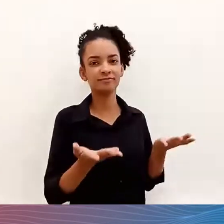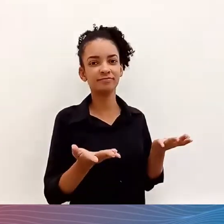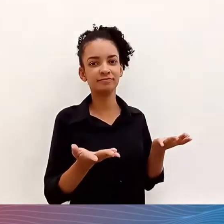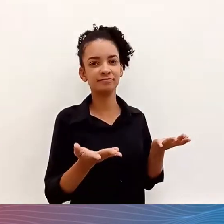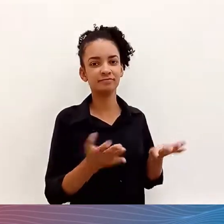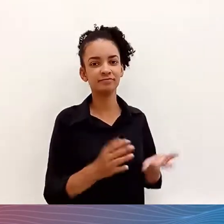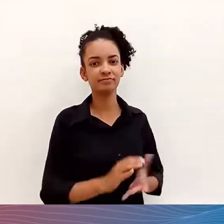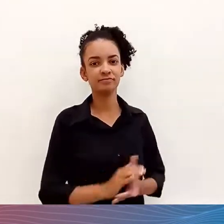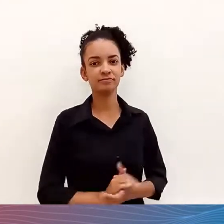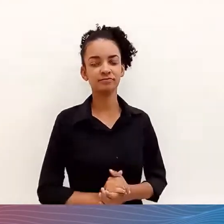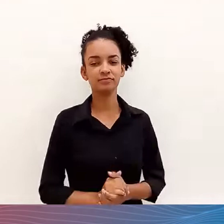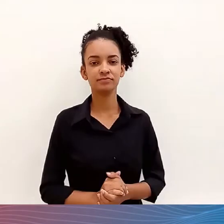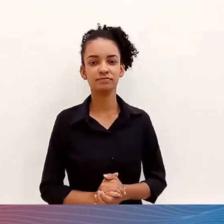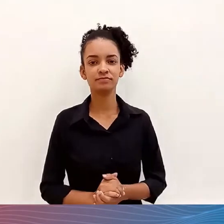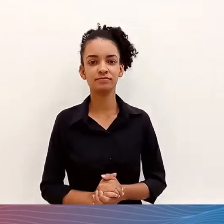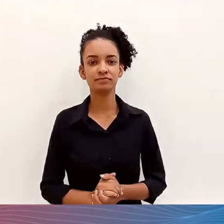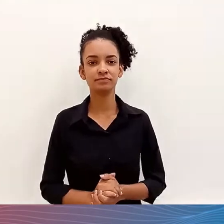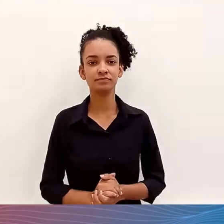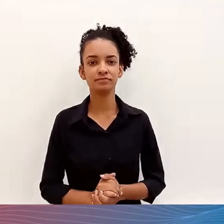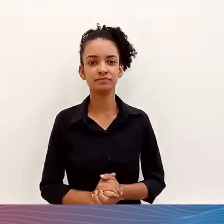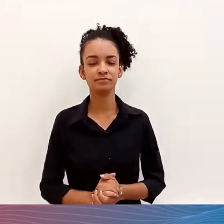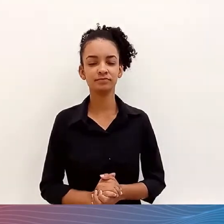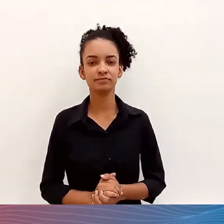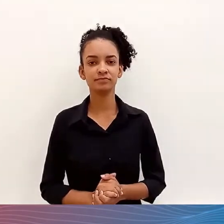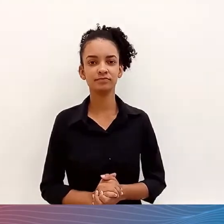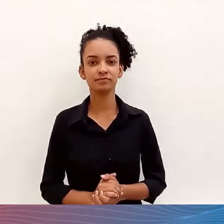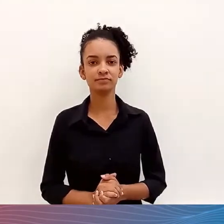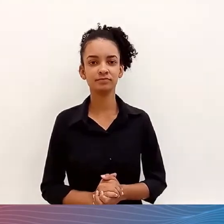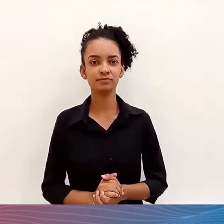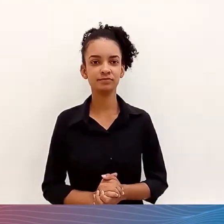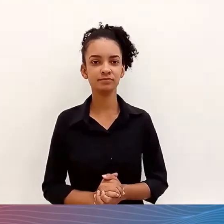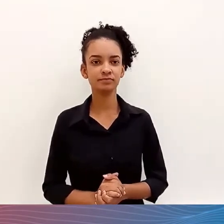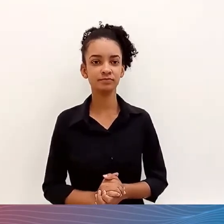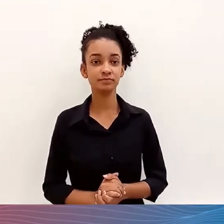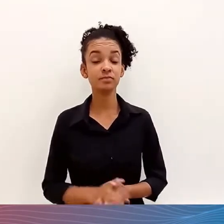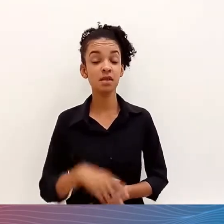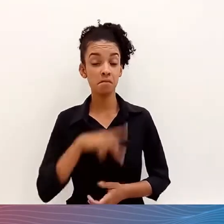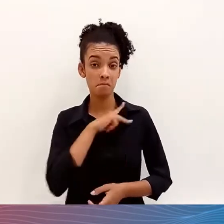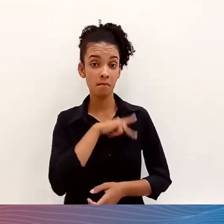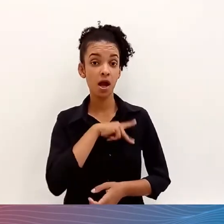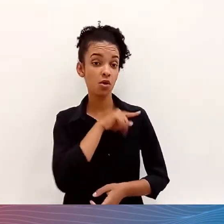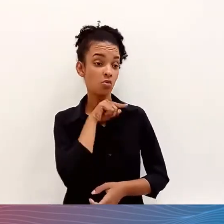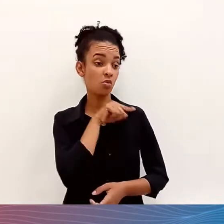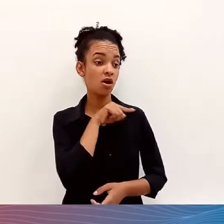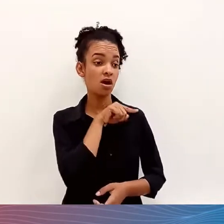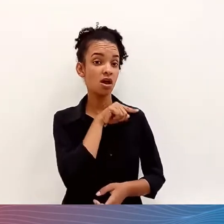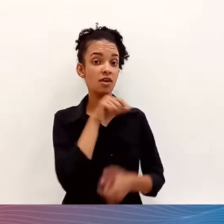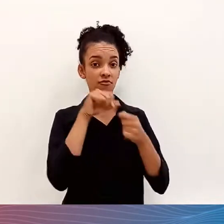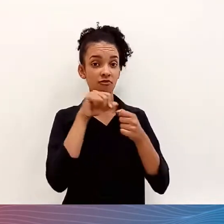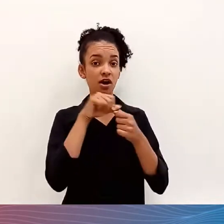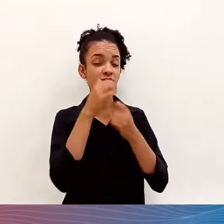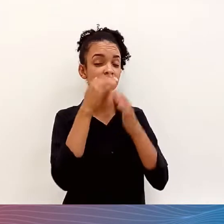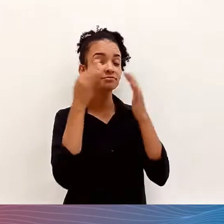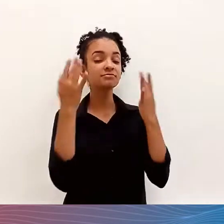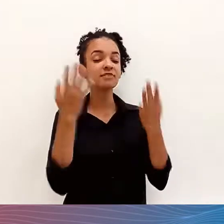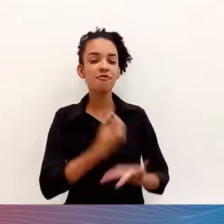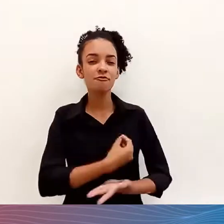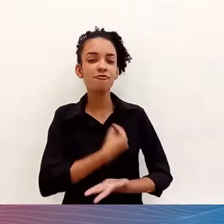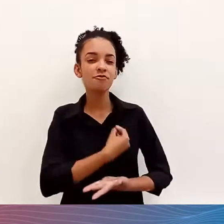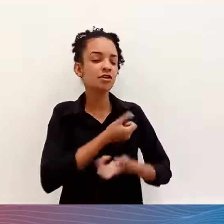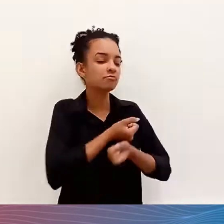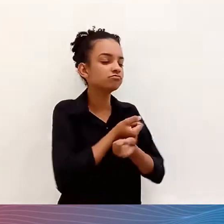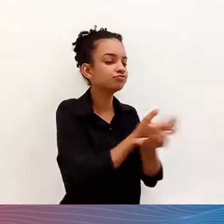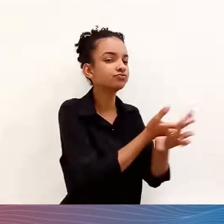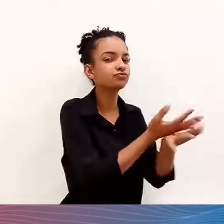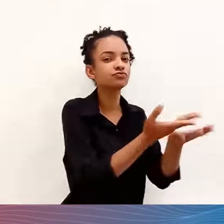aroma. Paulo era um espalhador de aroma de Cristo, do conhecimento de Cristo. Ele usava o seu dom,